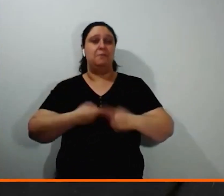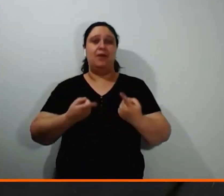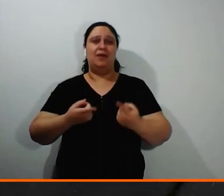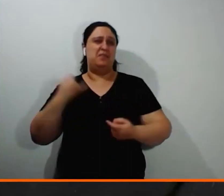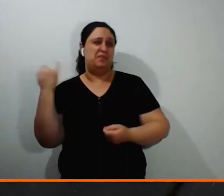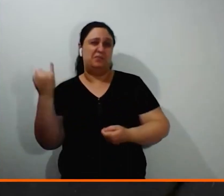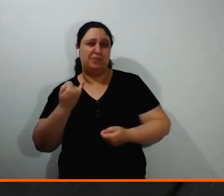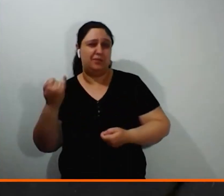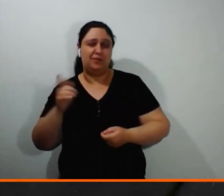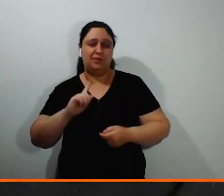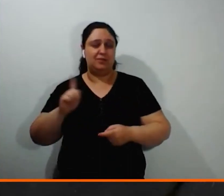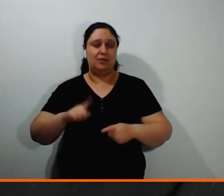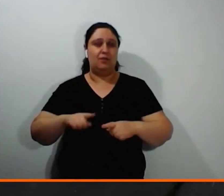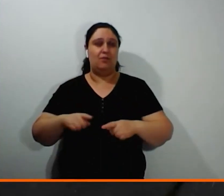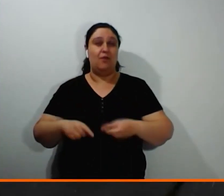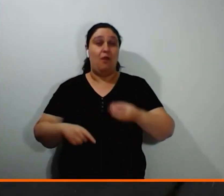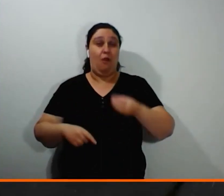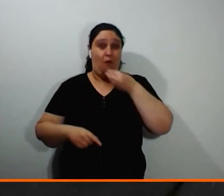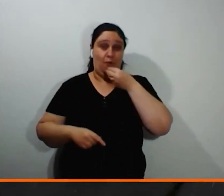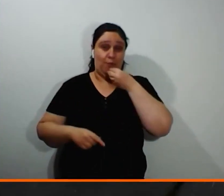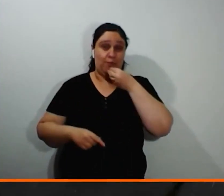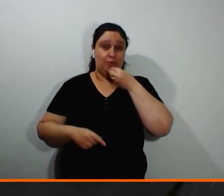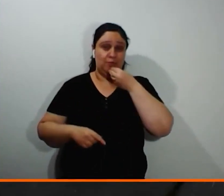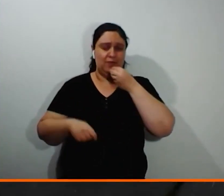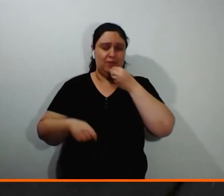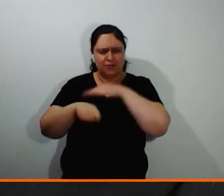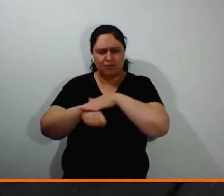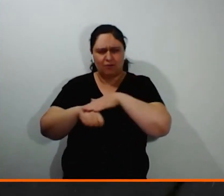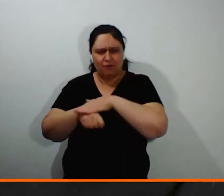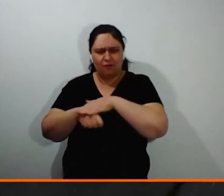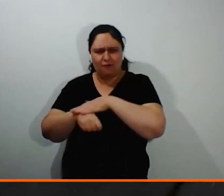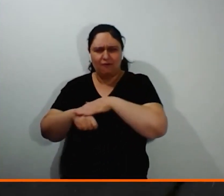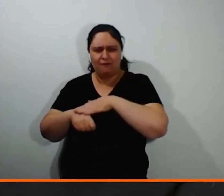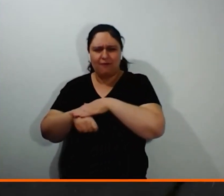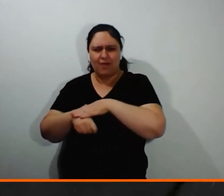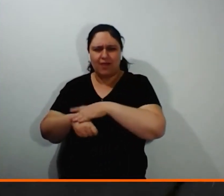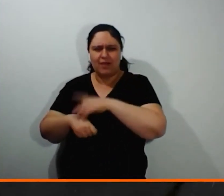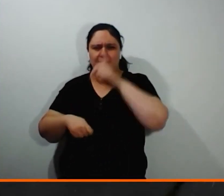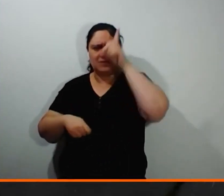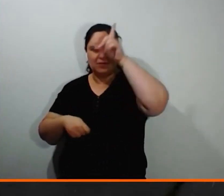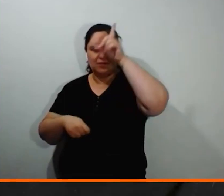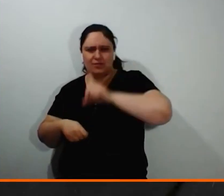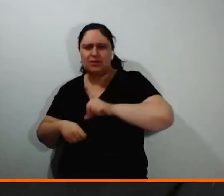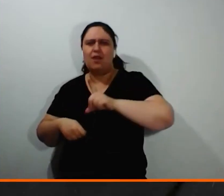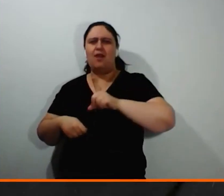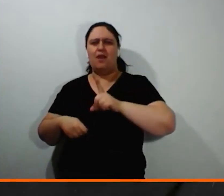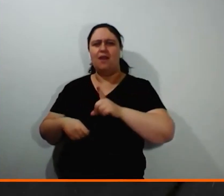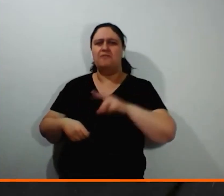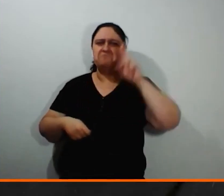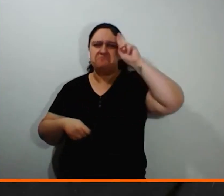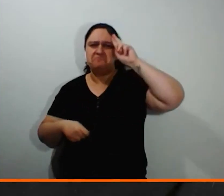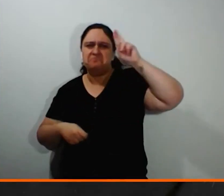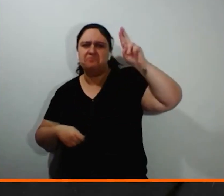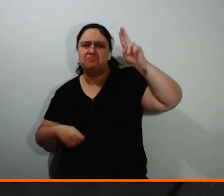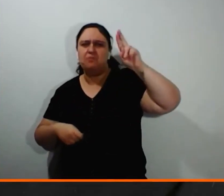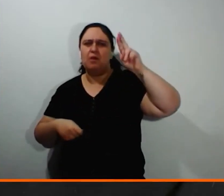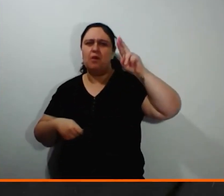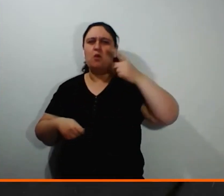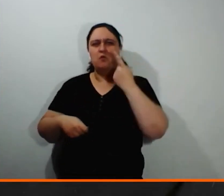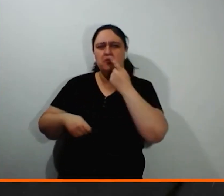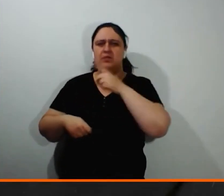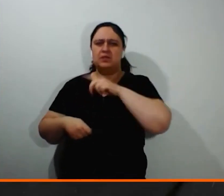oportunidade, converse com o seu chefe para te dar uma semana ou até 2 semanas.